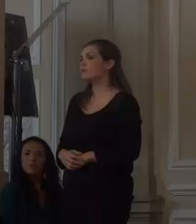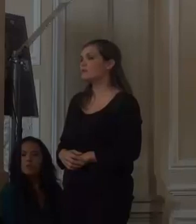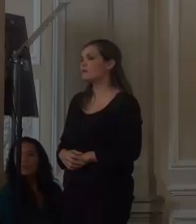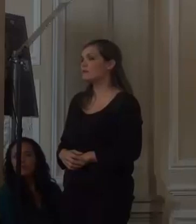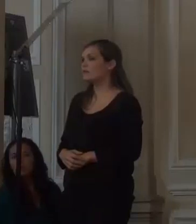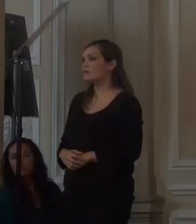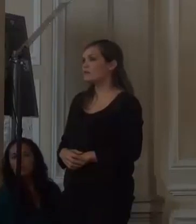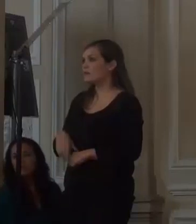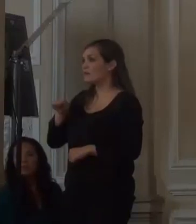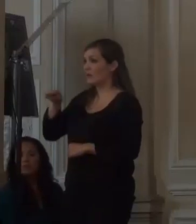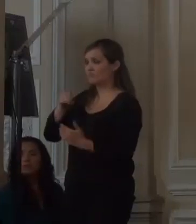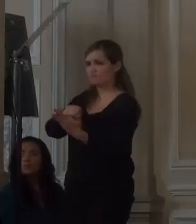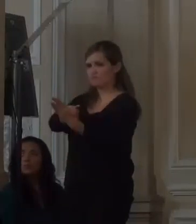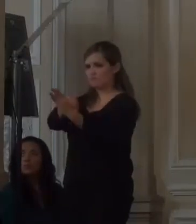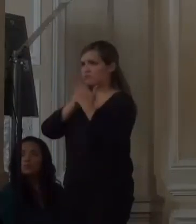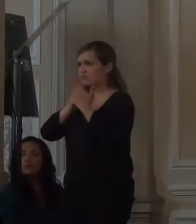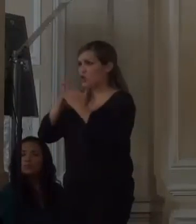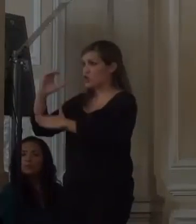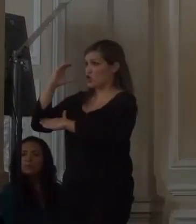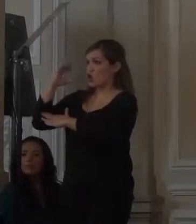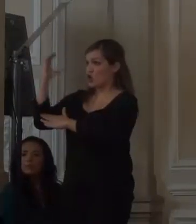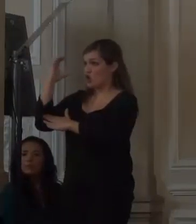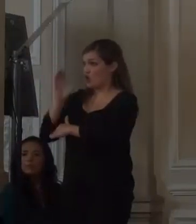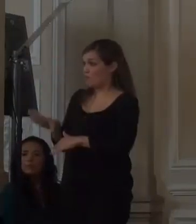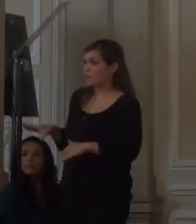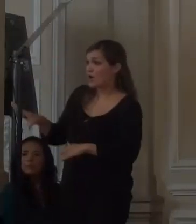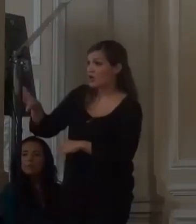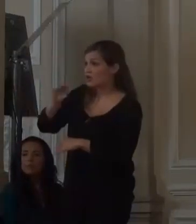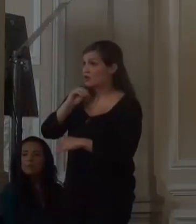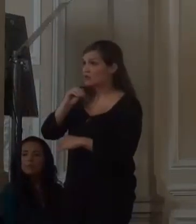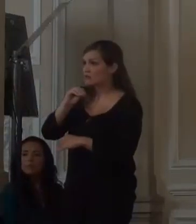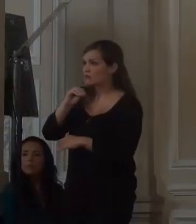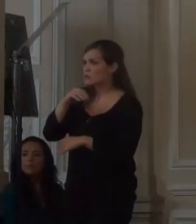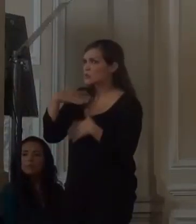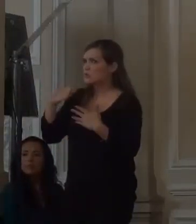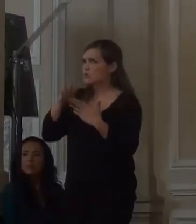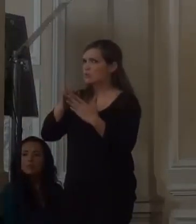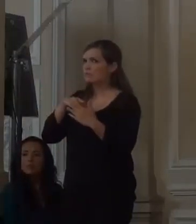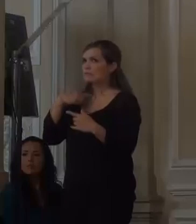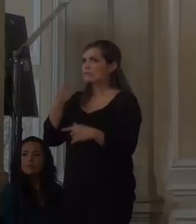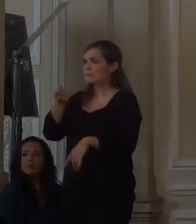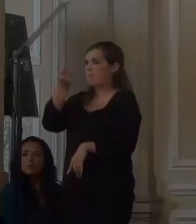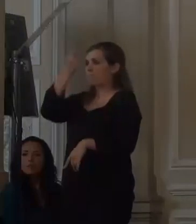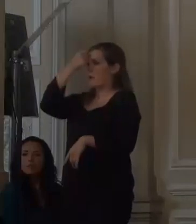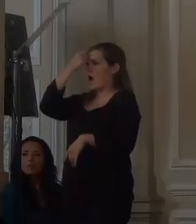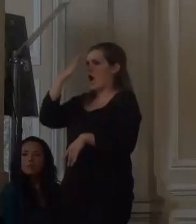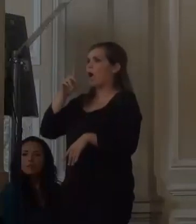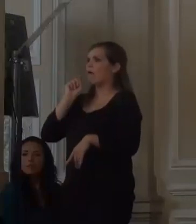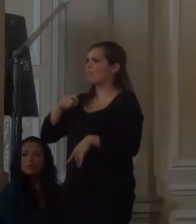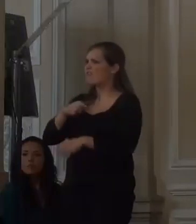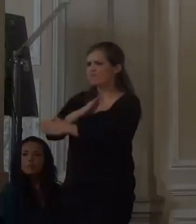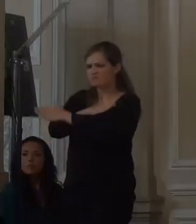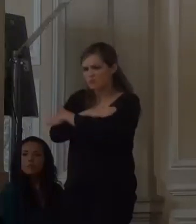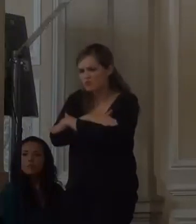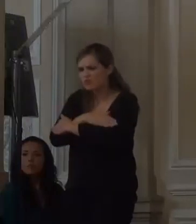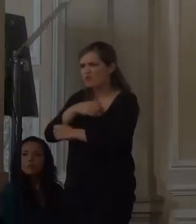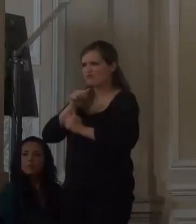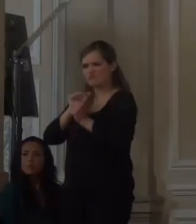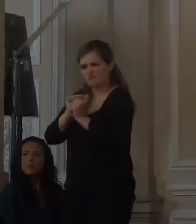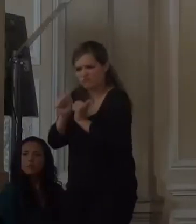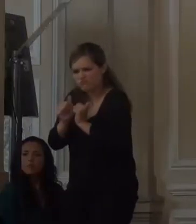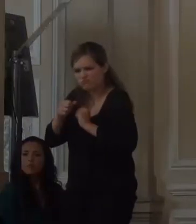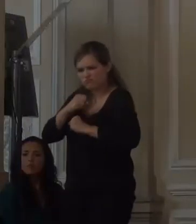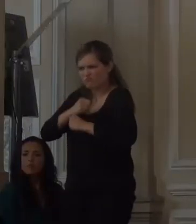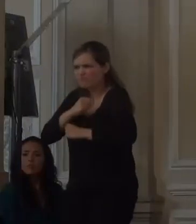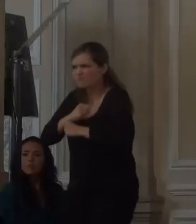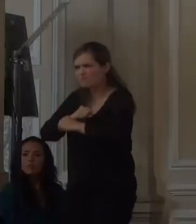dieron, todos nosotros, todos los colombianos, una lección única de disciplina, de coraje, de capacidad.